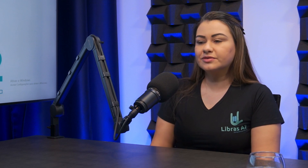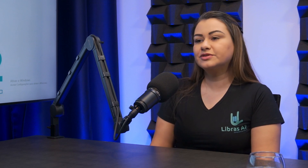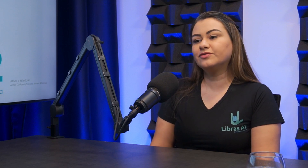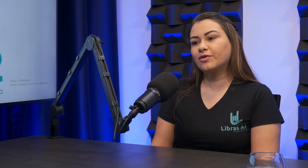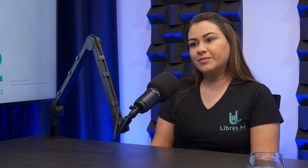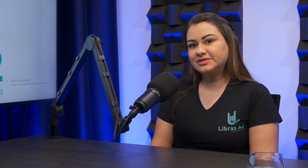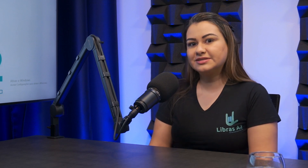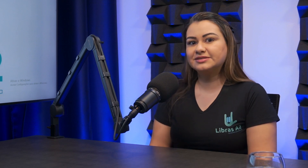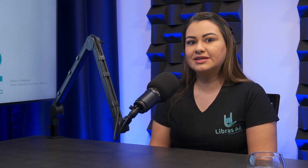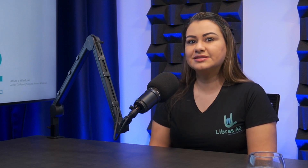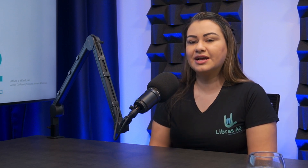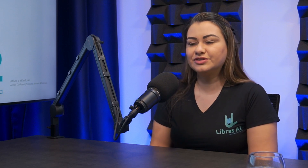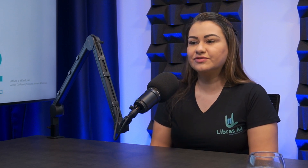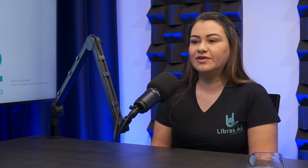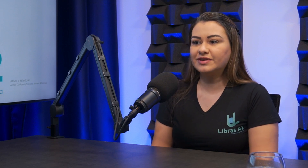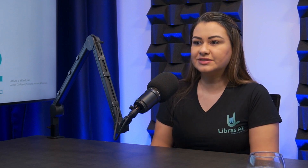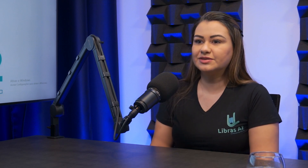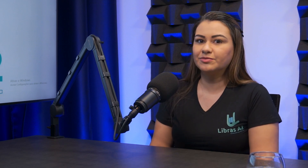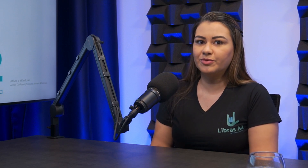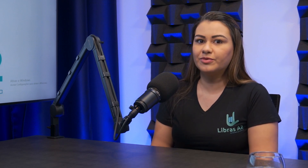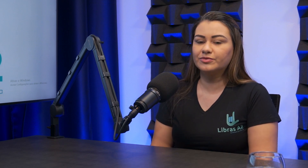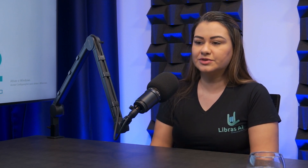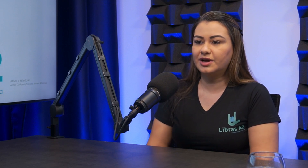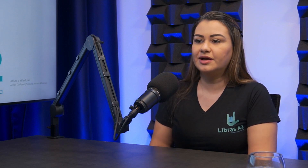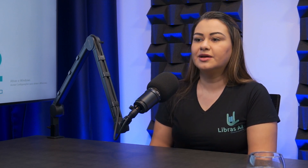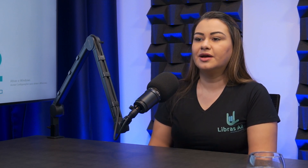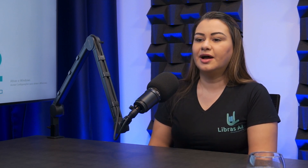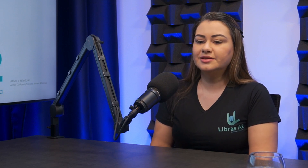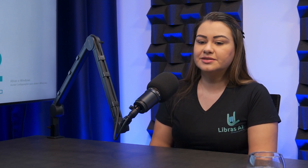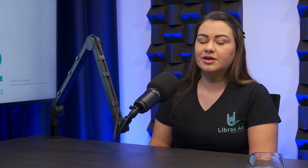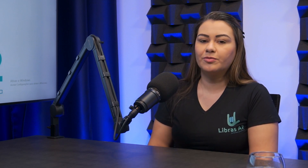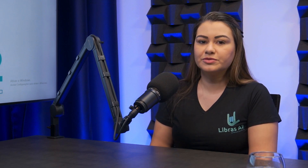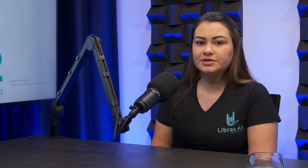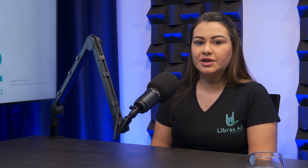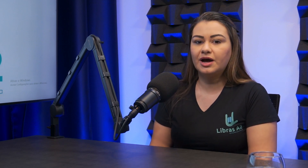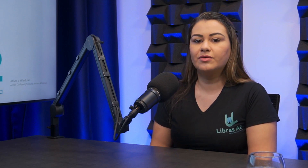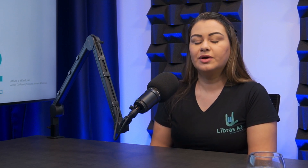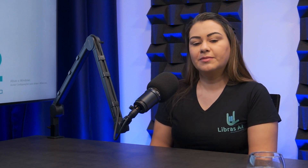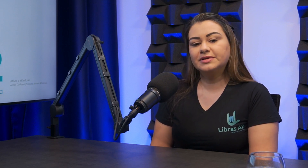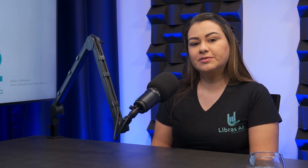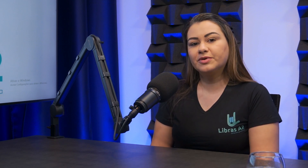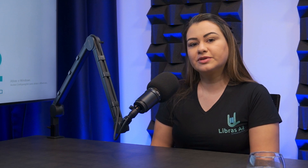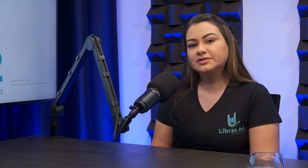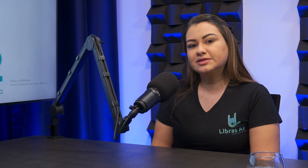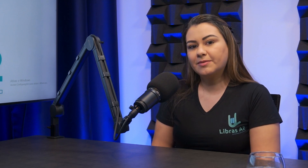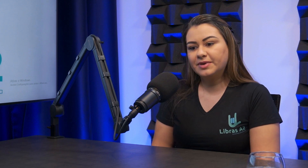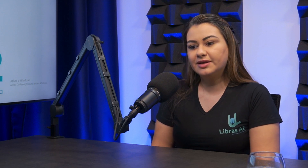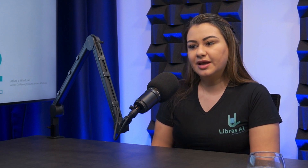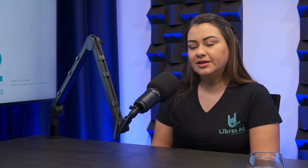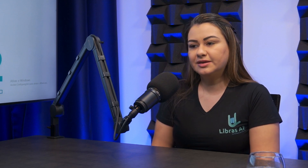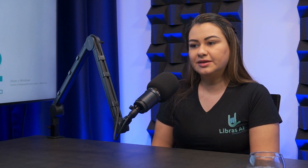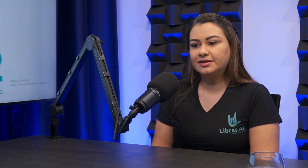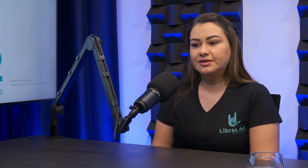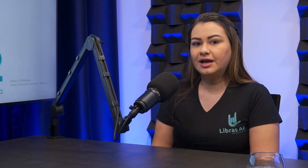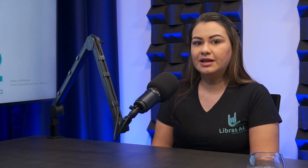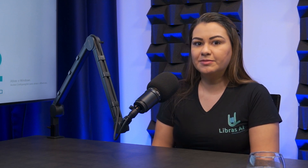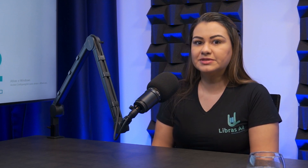gente for começar a sinalizar, a gente vai fazer um pouco, usar aí sinal por sinal, mas é importante saber, né, que a Libras tem a